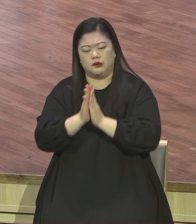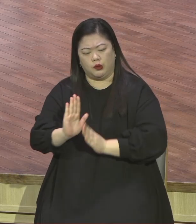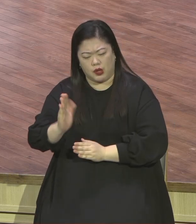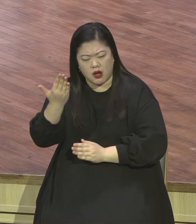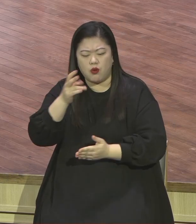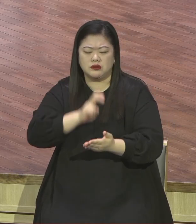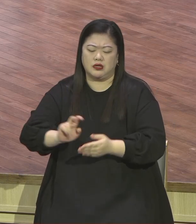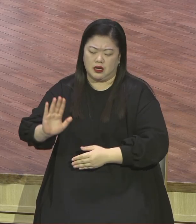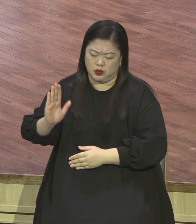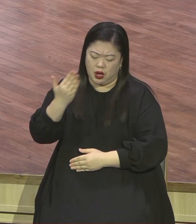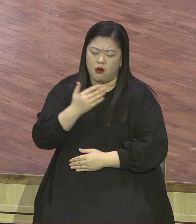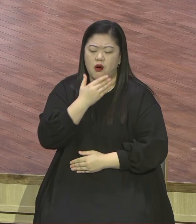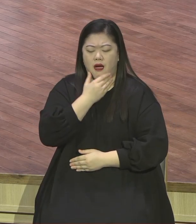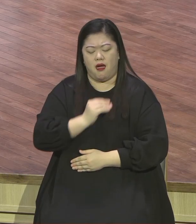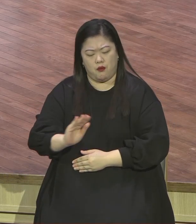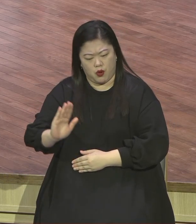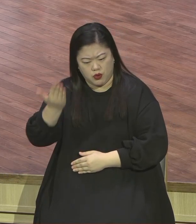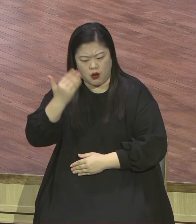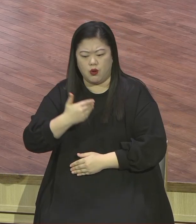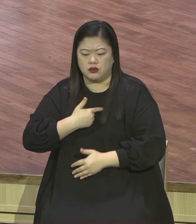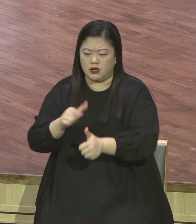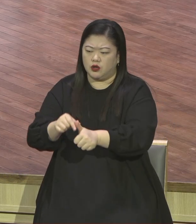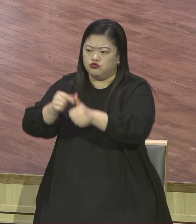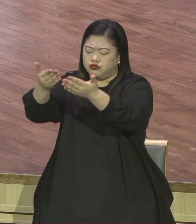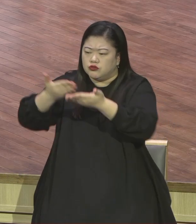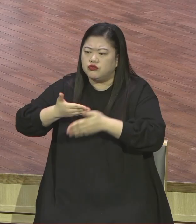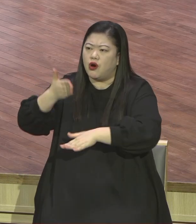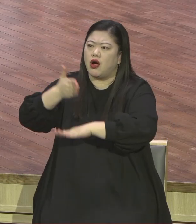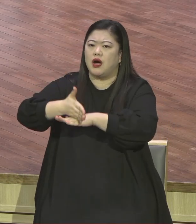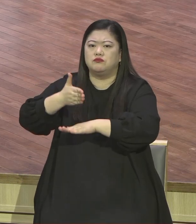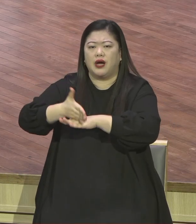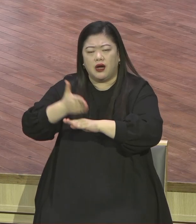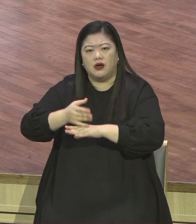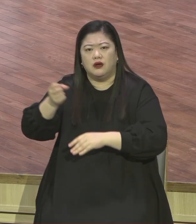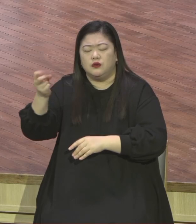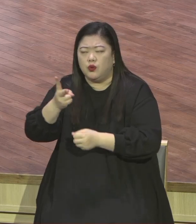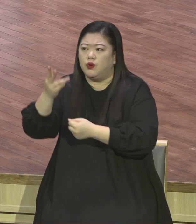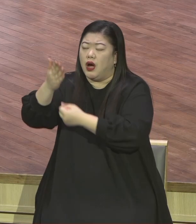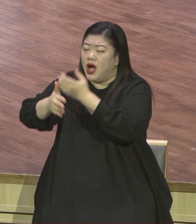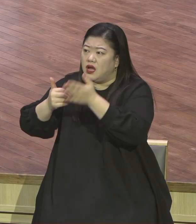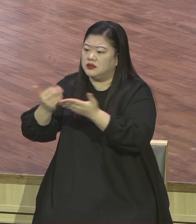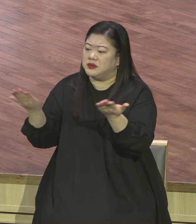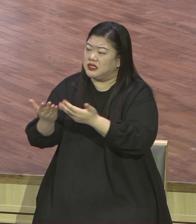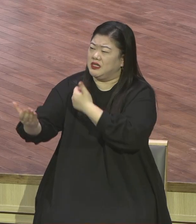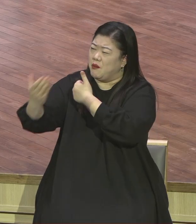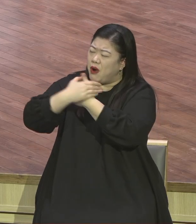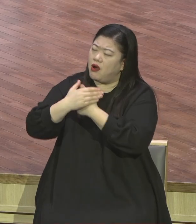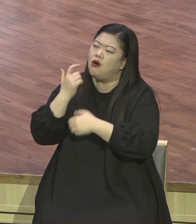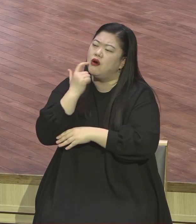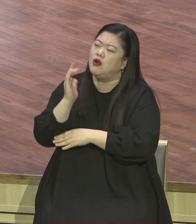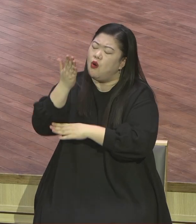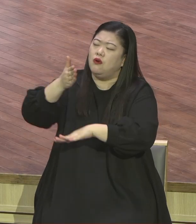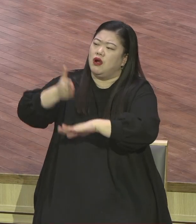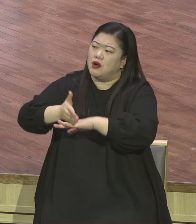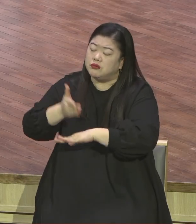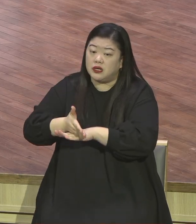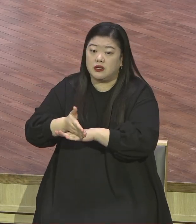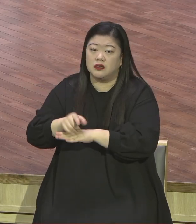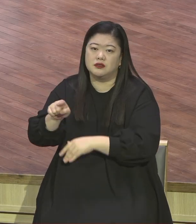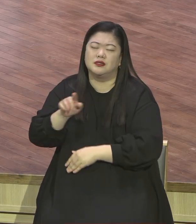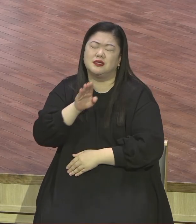이렇게 내가 행복할 수 있는 나 같은 저희 구원해 준 것도 감사한데 하나는 내가 정말 주시다니 너무 영광스럽다 아멘